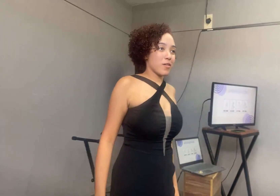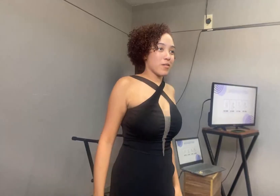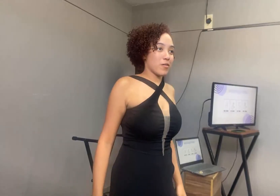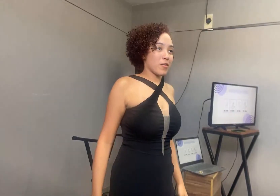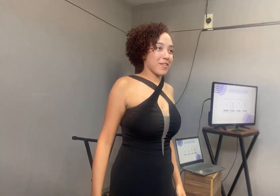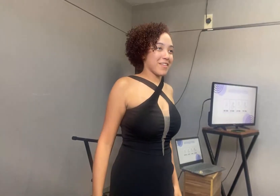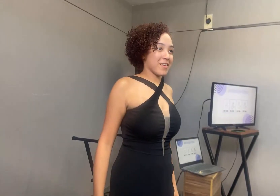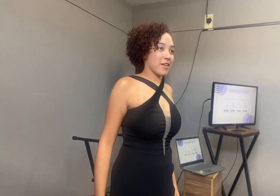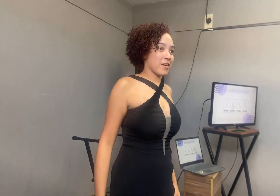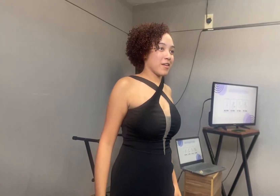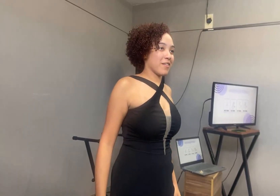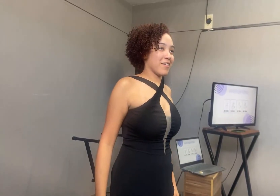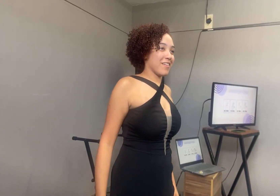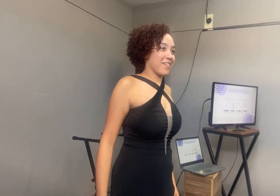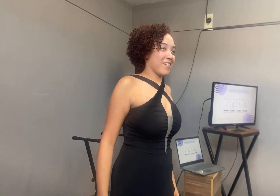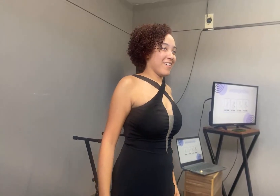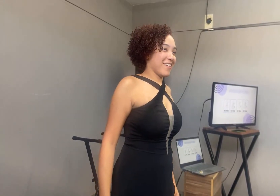nome, Reginaldo Antônio José.